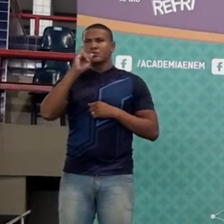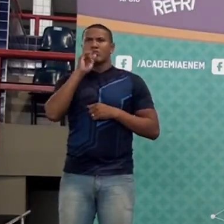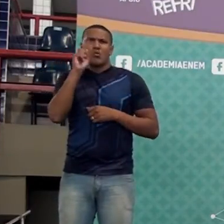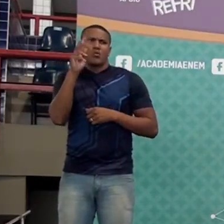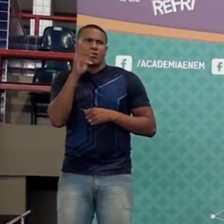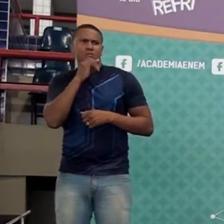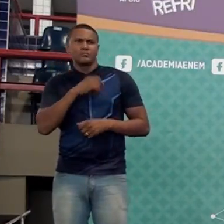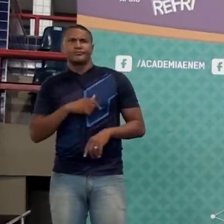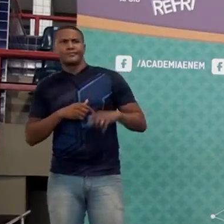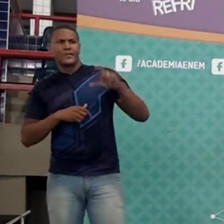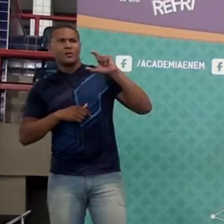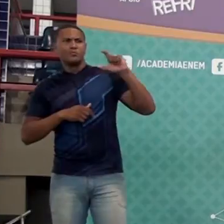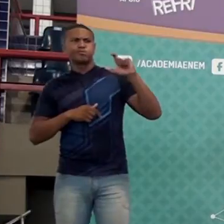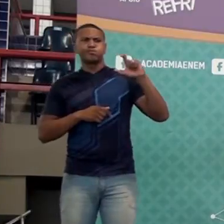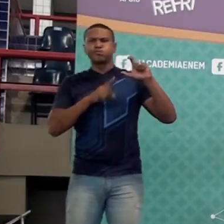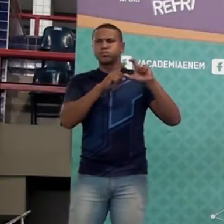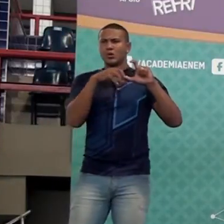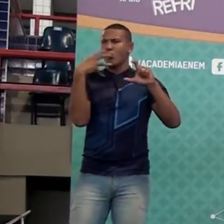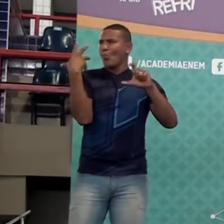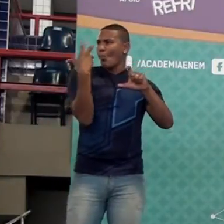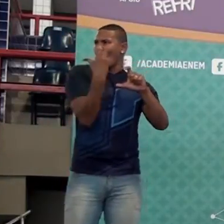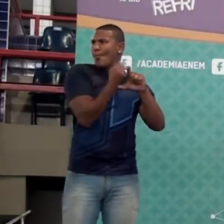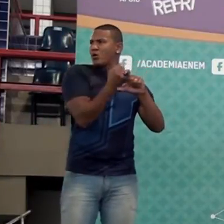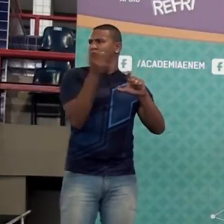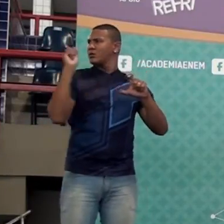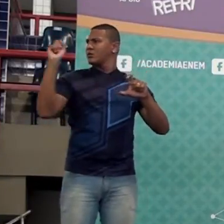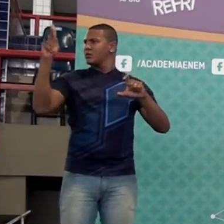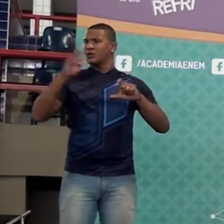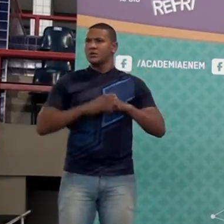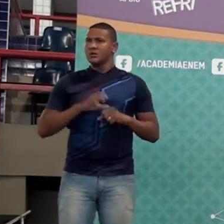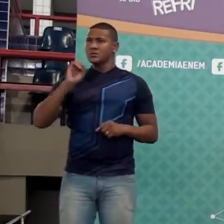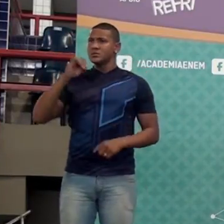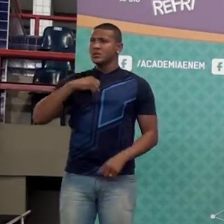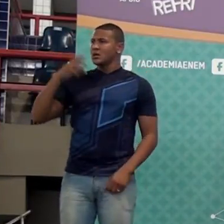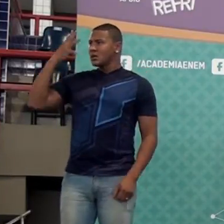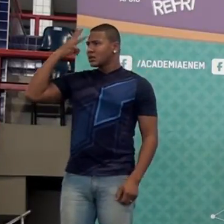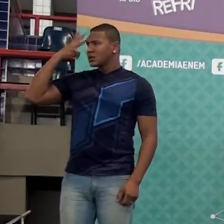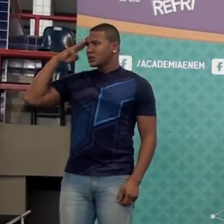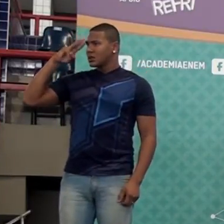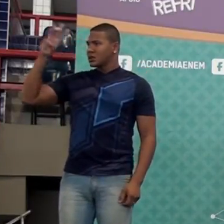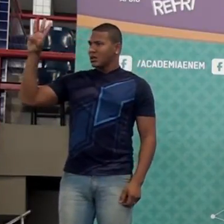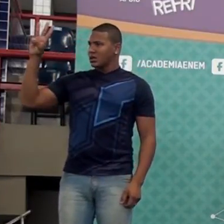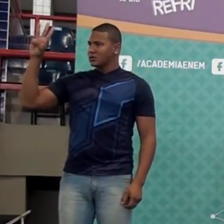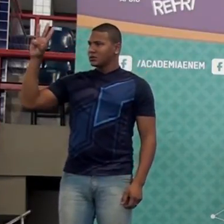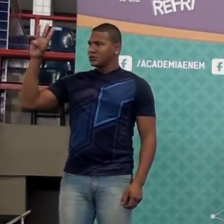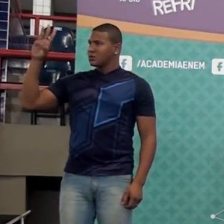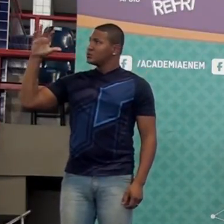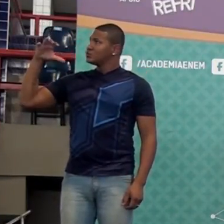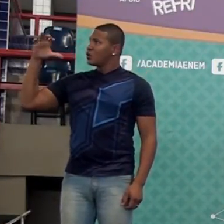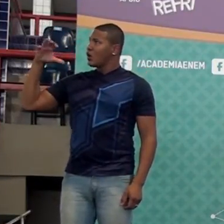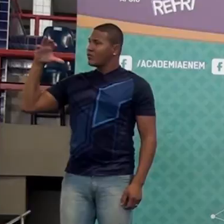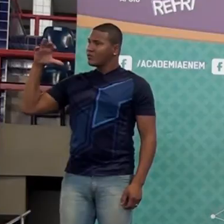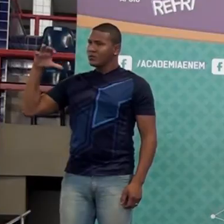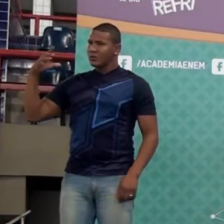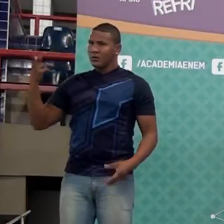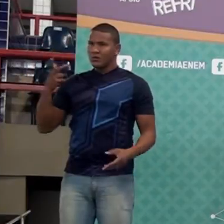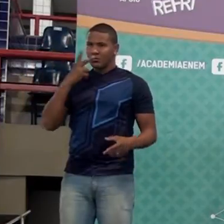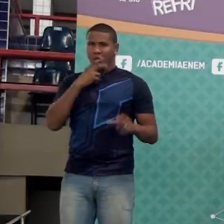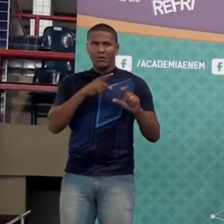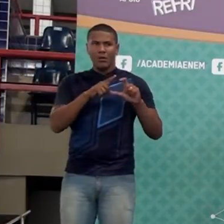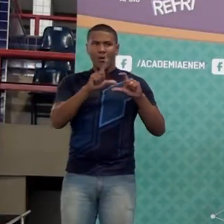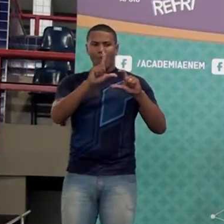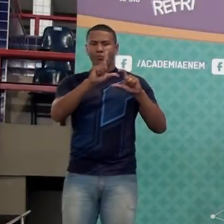ou na indústria dele. Se passar 3 dias chovendo, acabou-se, não tem mais eletricidade. Então a gente precisa